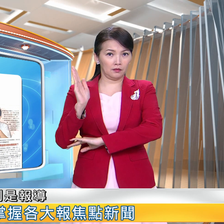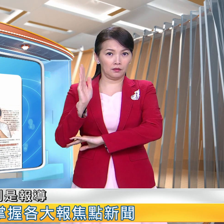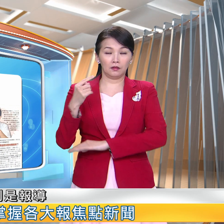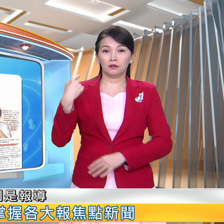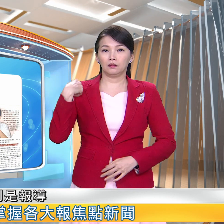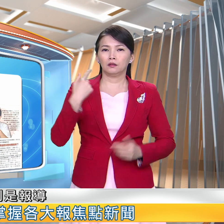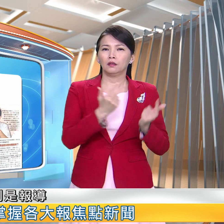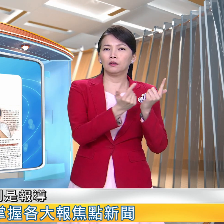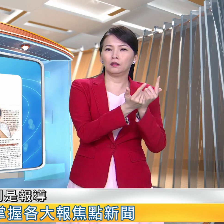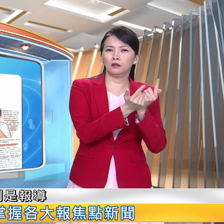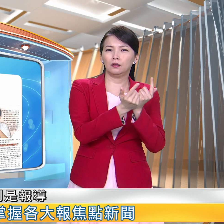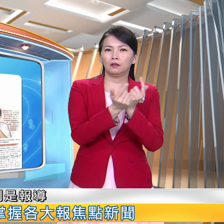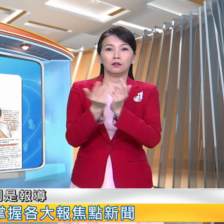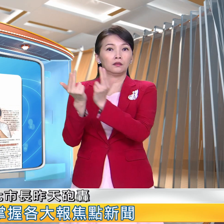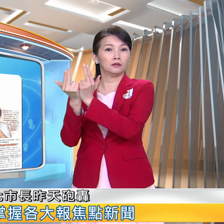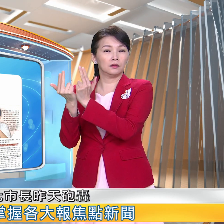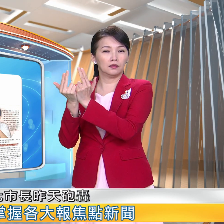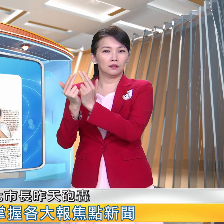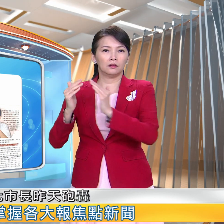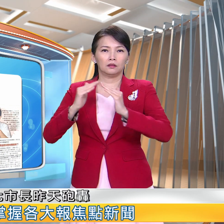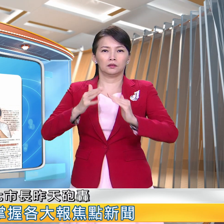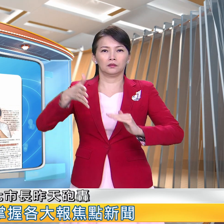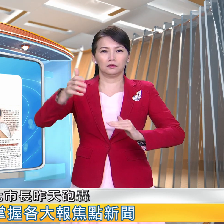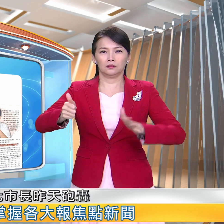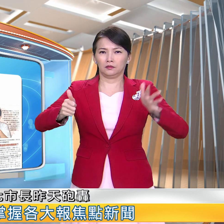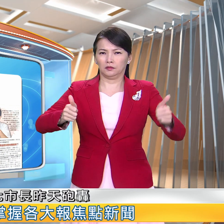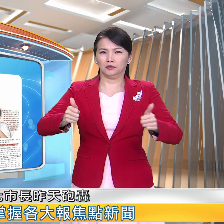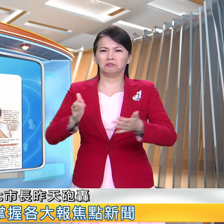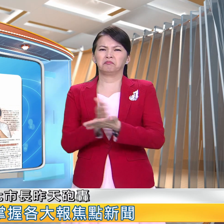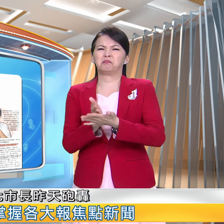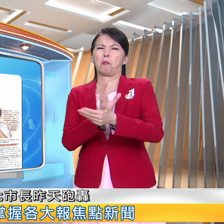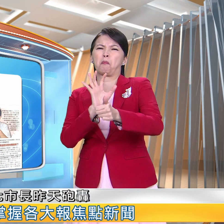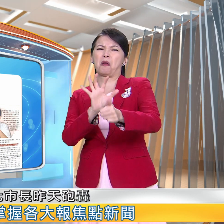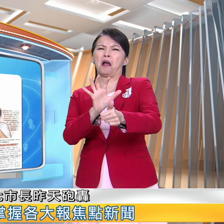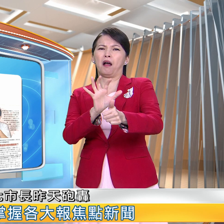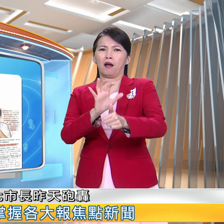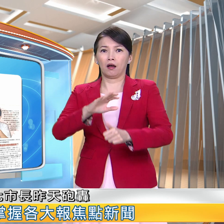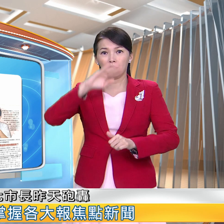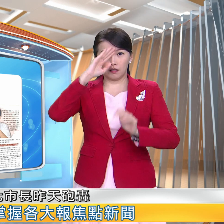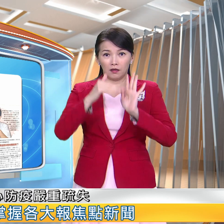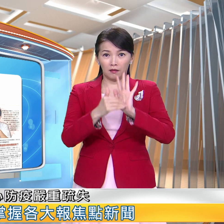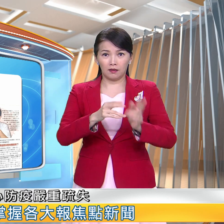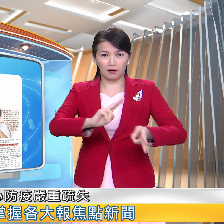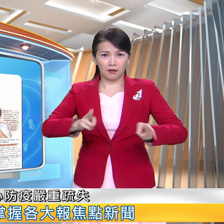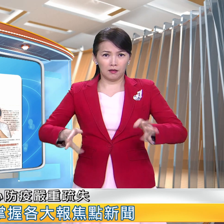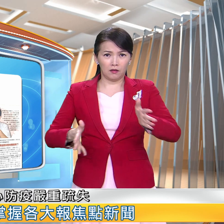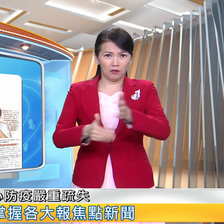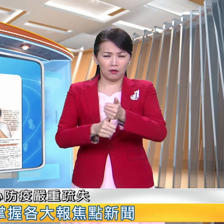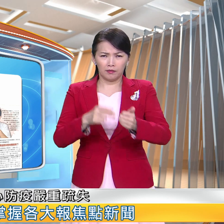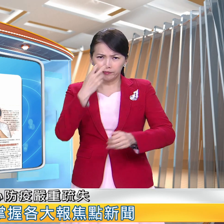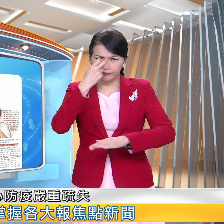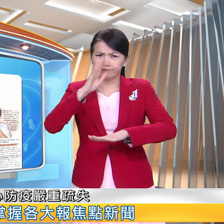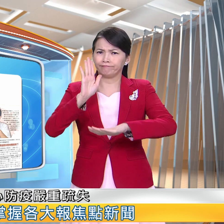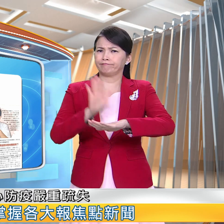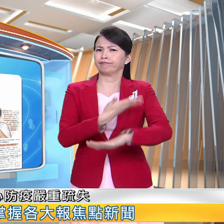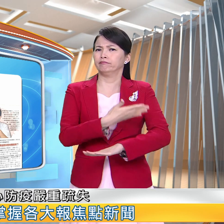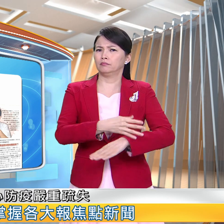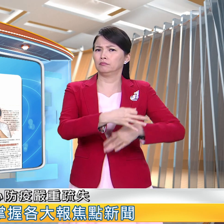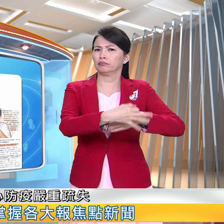道，台北市跟新北市长昨天炮轰疫情指挥中心防疫严重疏